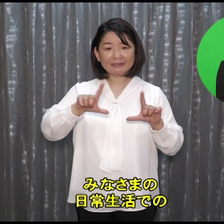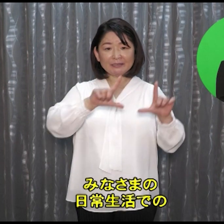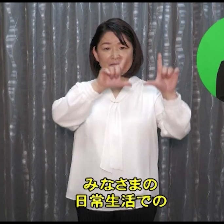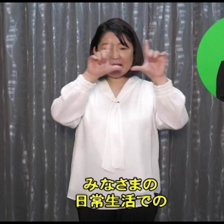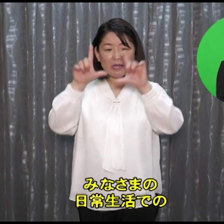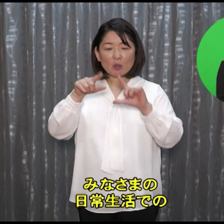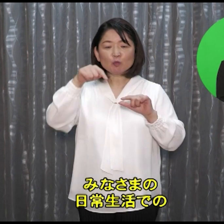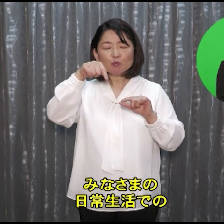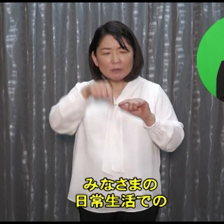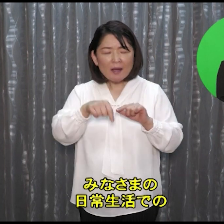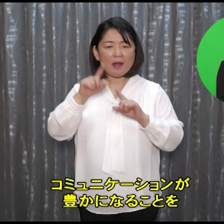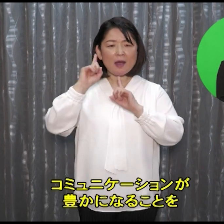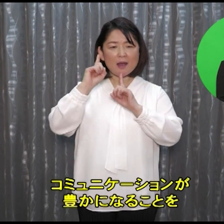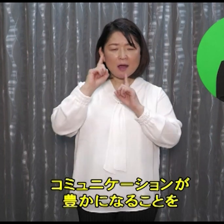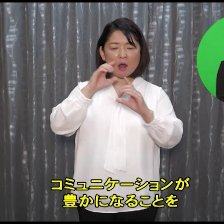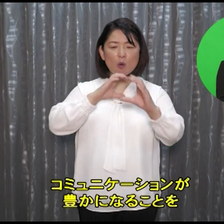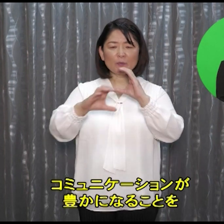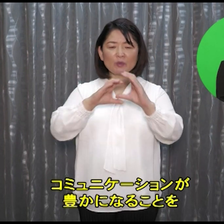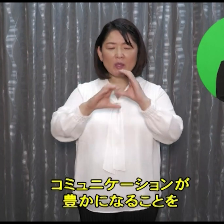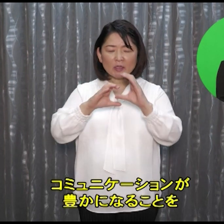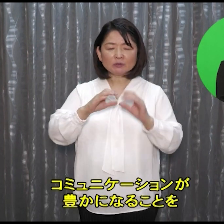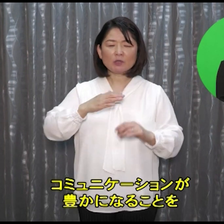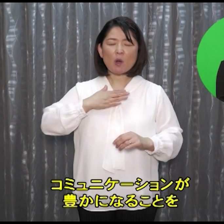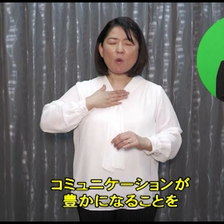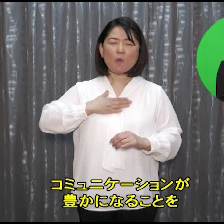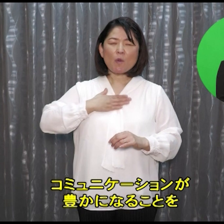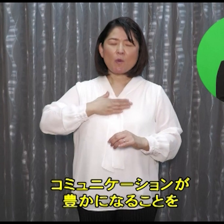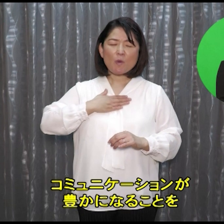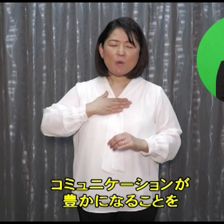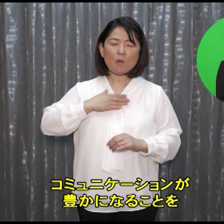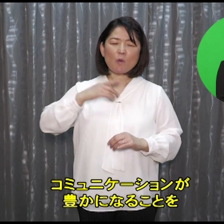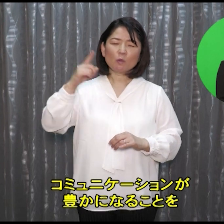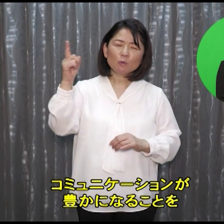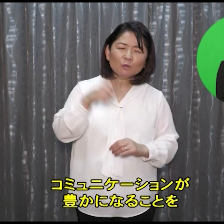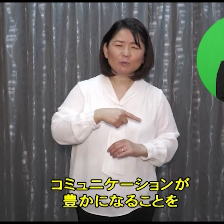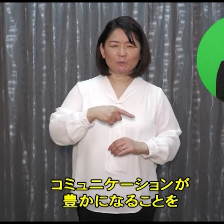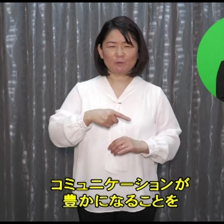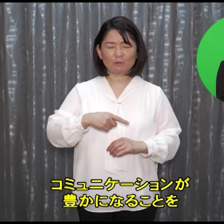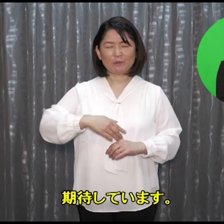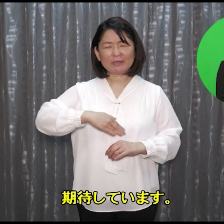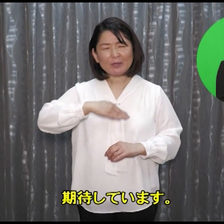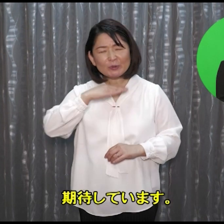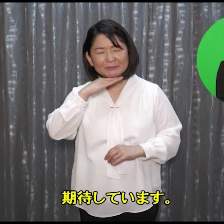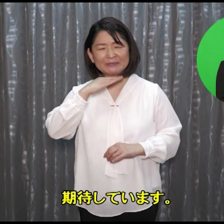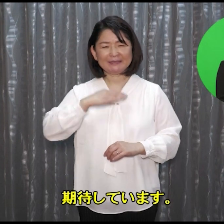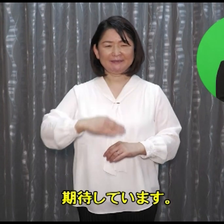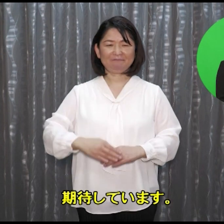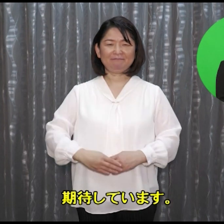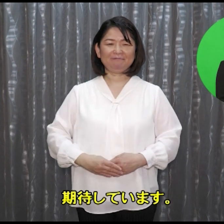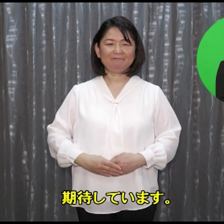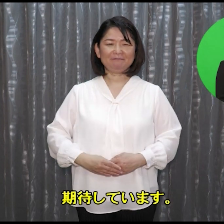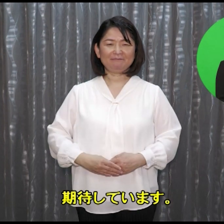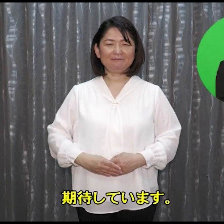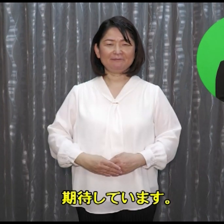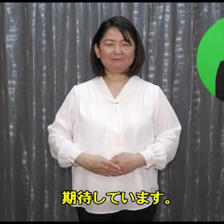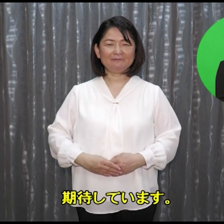普及することで皆様の日常生活でのコミュニケーションが豊かになることを期待しています。